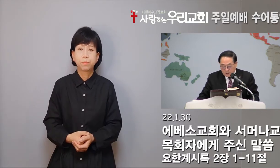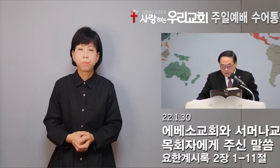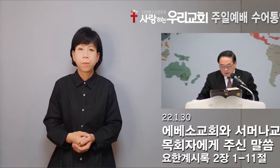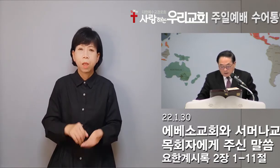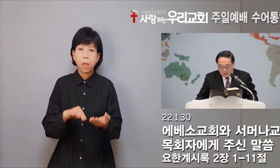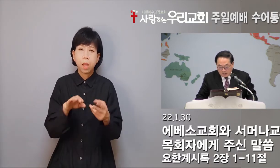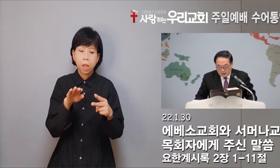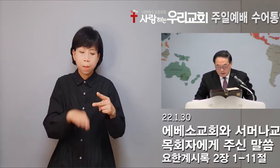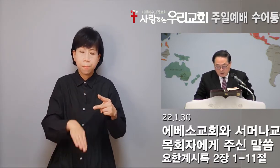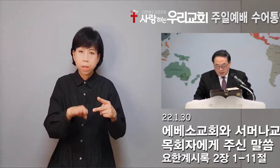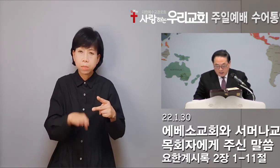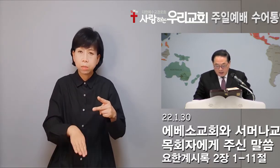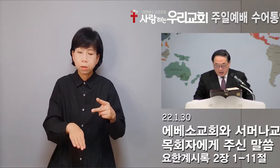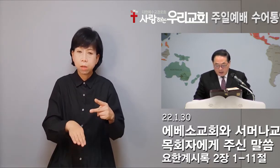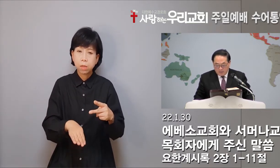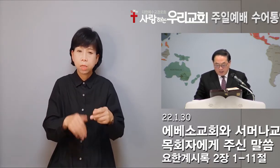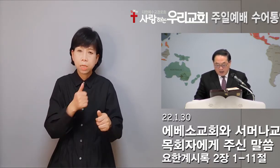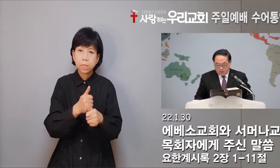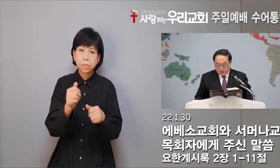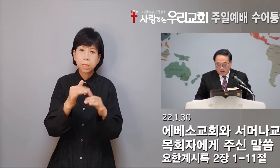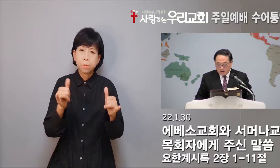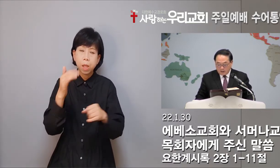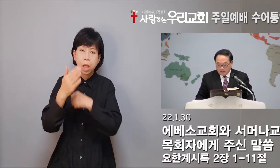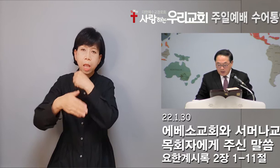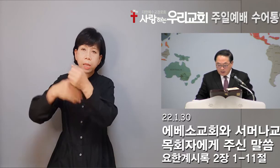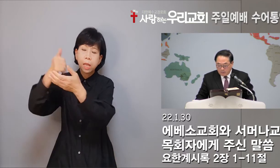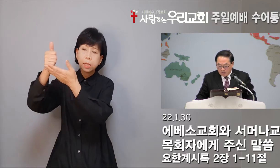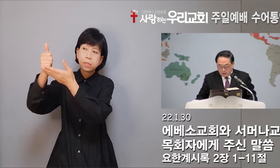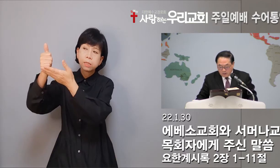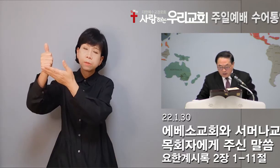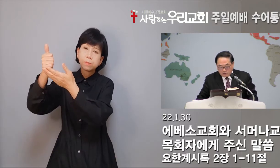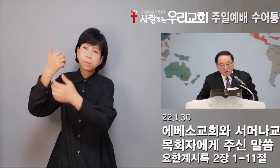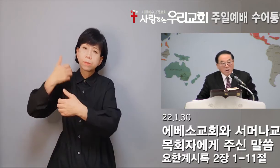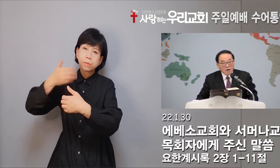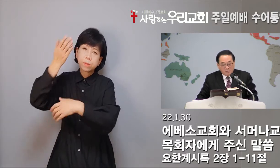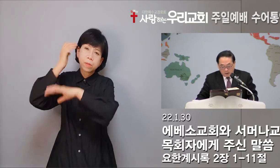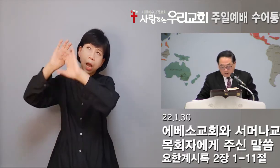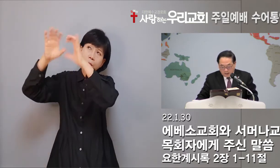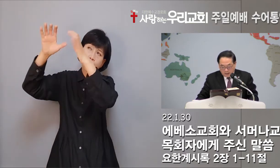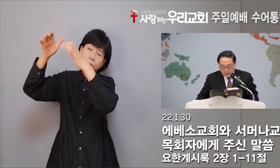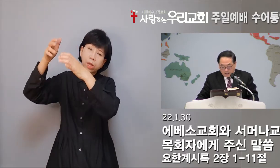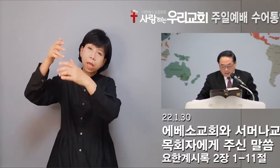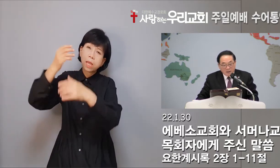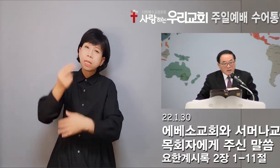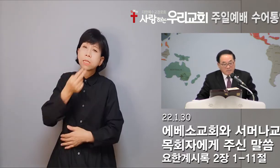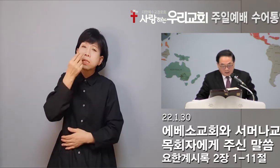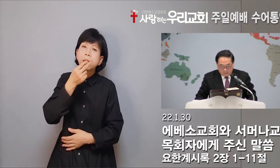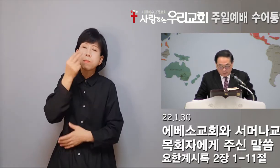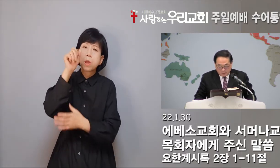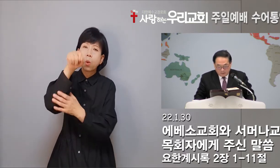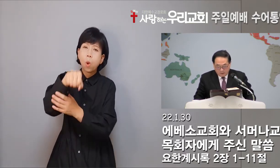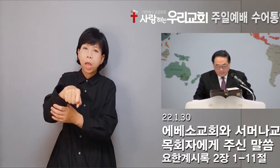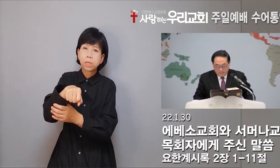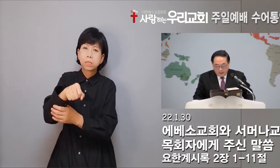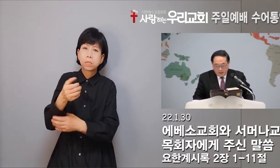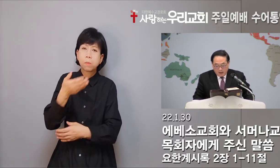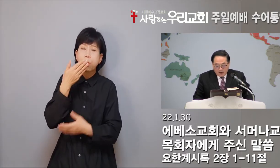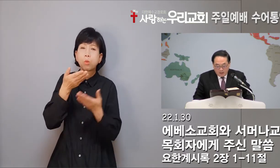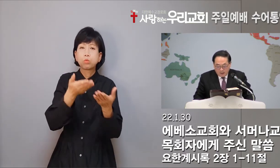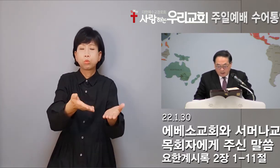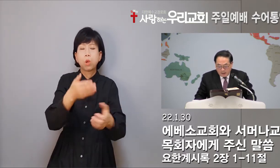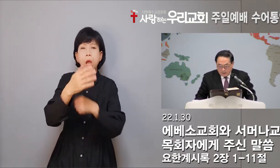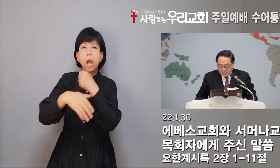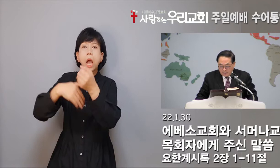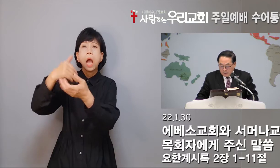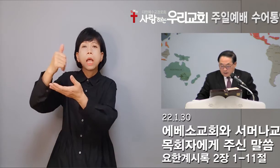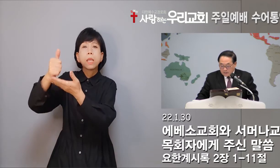말씀에 이기는 그에게는 내가 하나님의 낙원에 있는 생명나무 열매를 주어 먹게 하리라 이렇게 말씀하셨습니다.